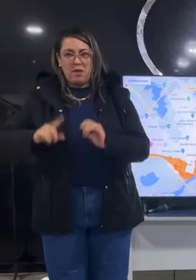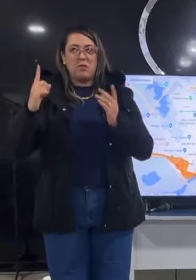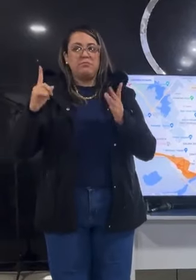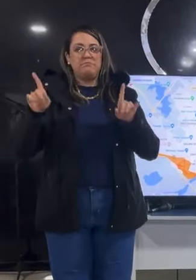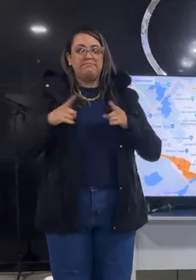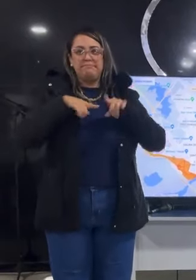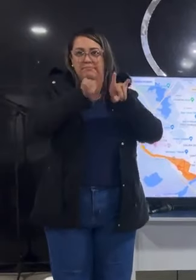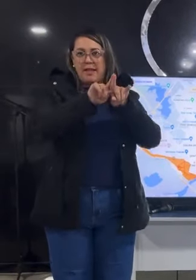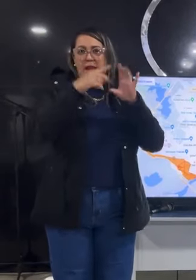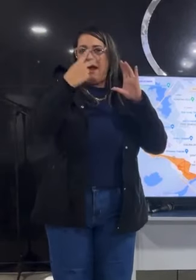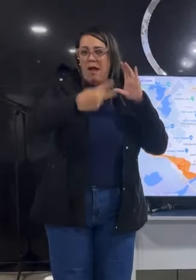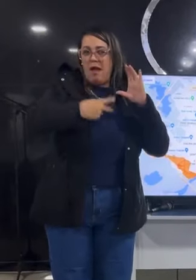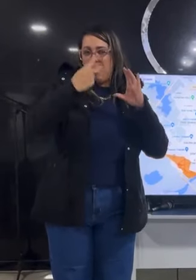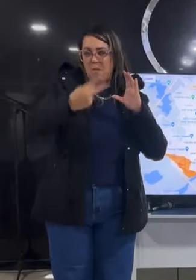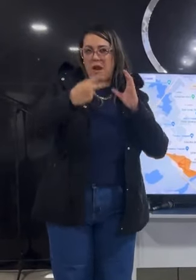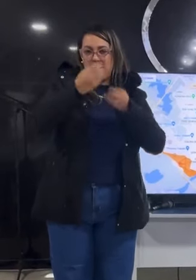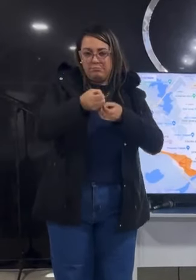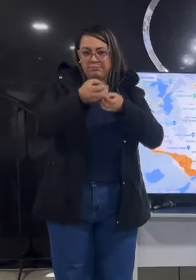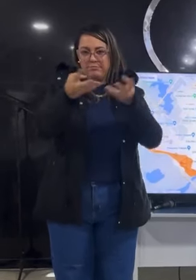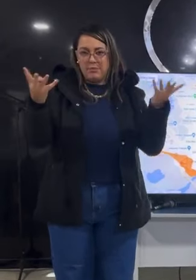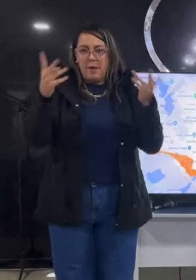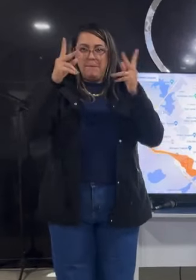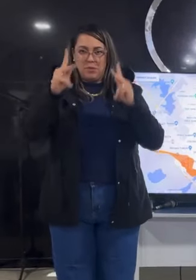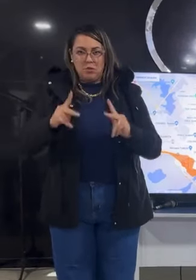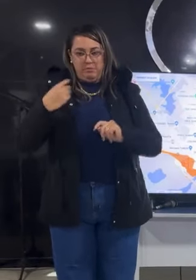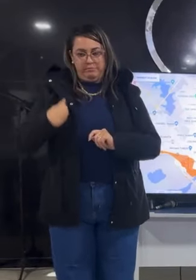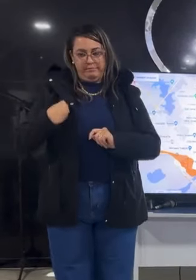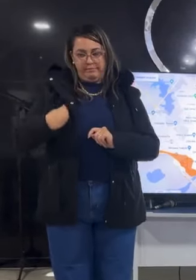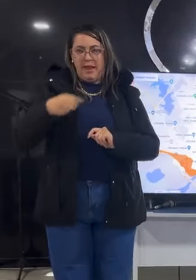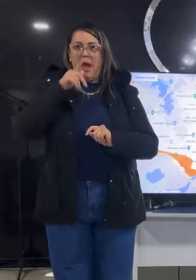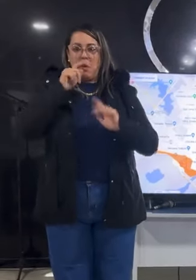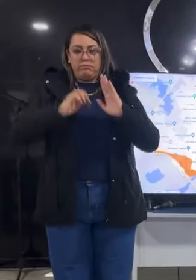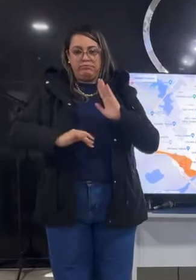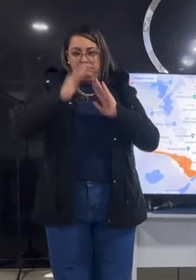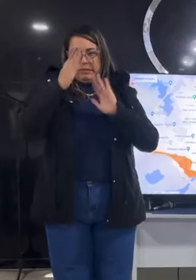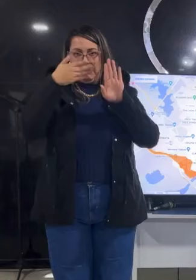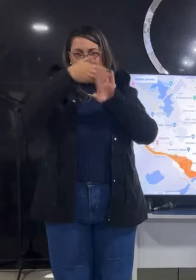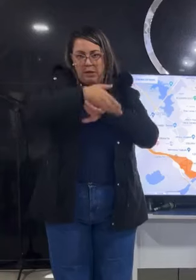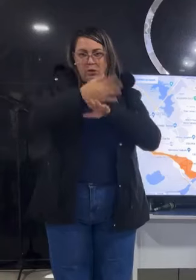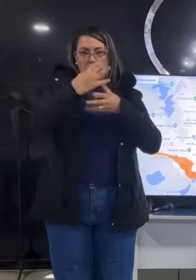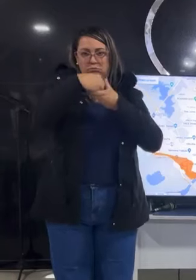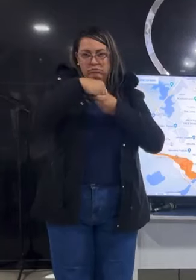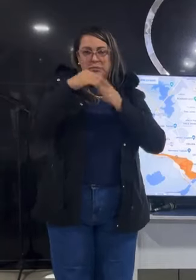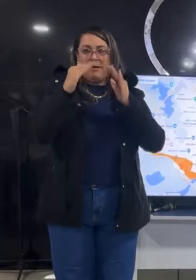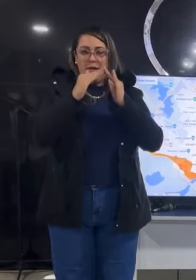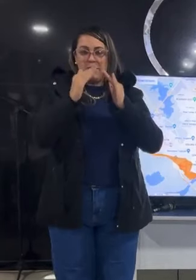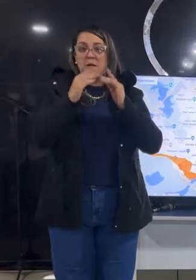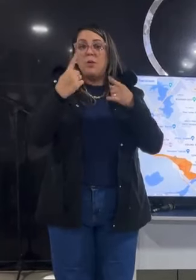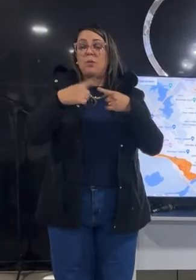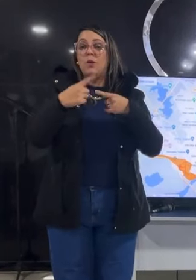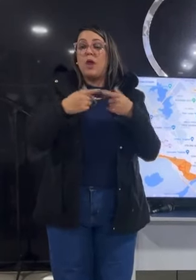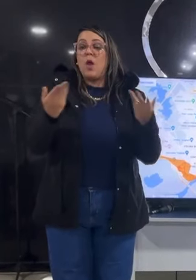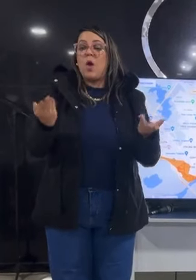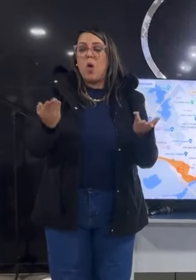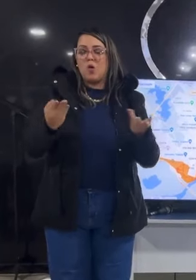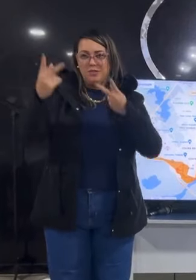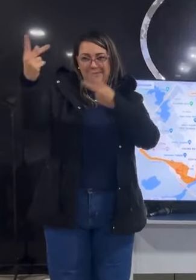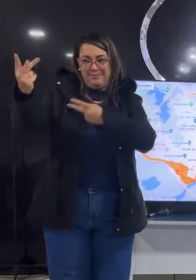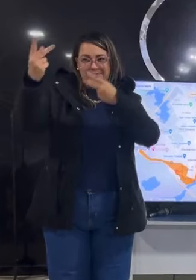vereadores enfim vai oferecer paraas pessoas que foram atingidas eh e Porque hoje receberíamos a